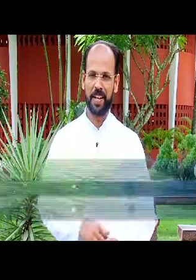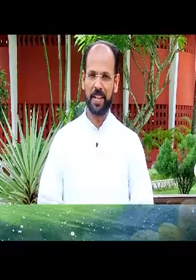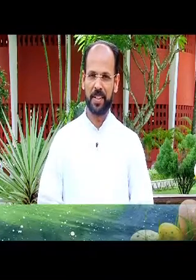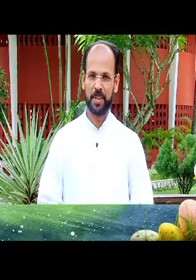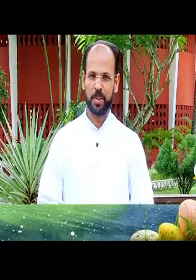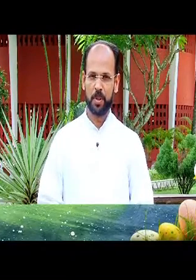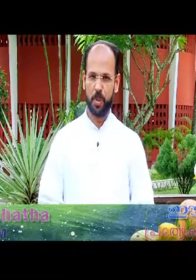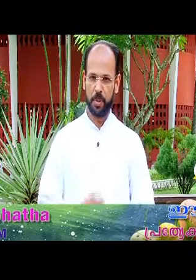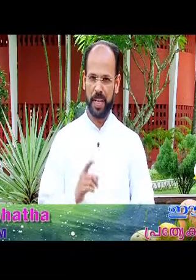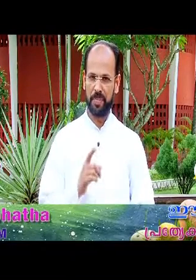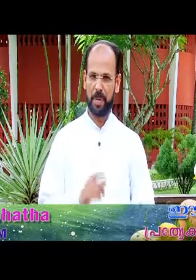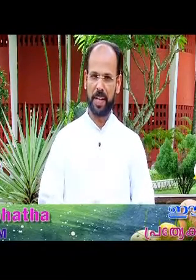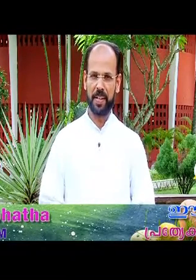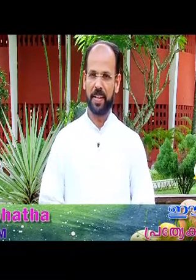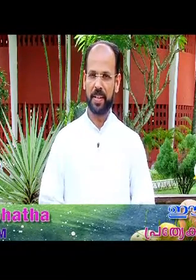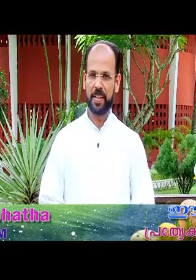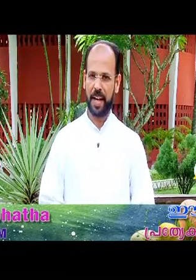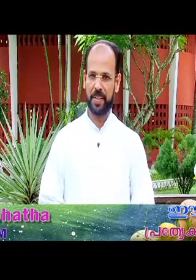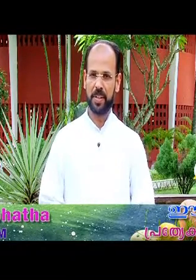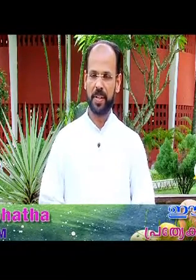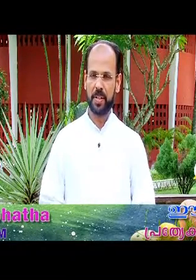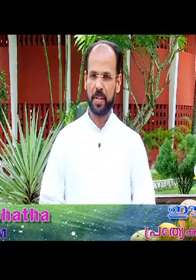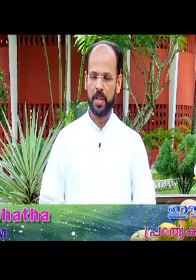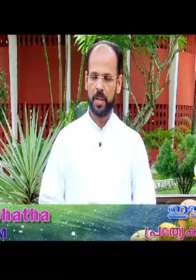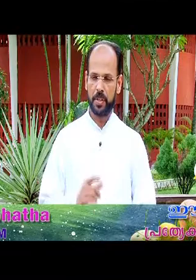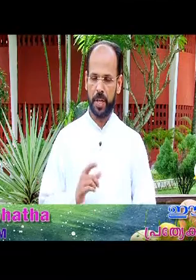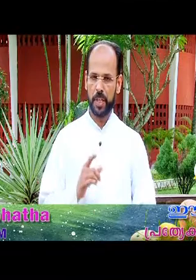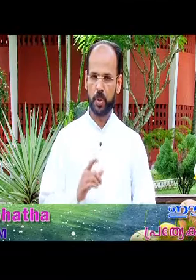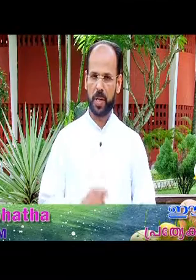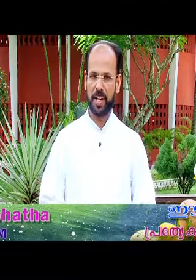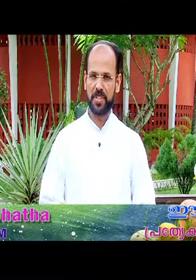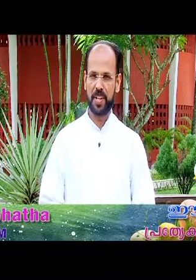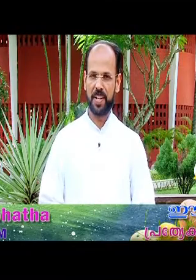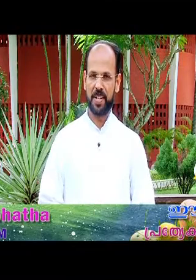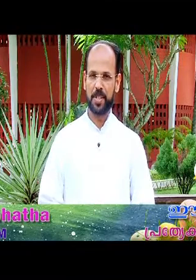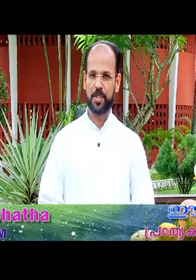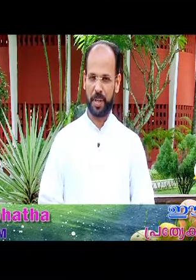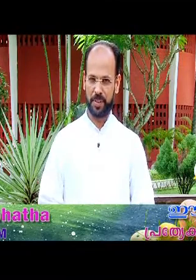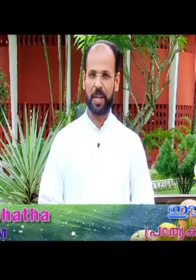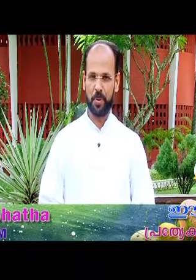മൂകനുമായ ഒരു ദൈവമകന്റെ കാര്യത്തിൽ യേശു കാണിച്ച